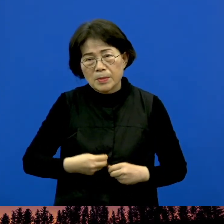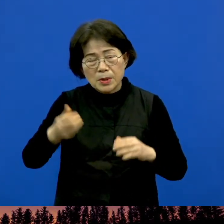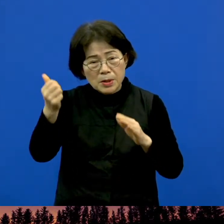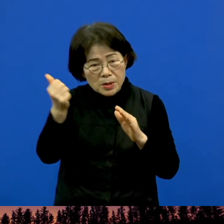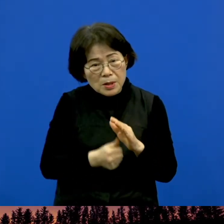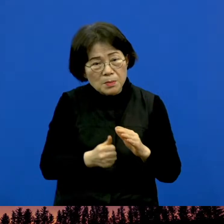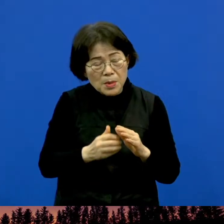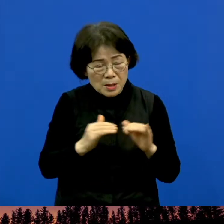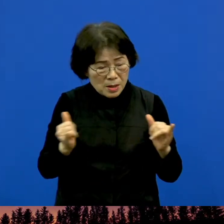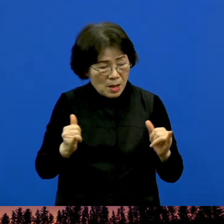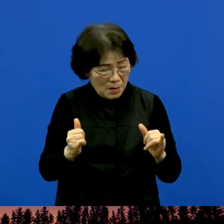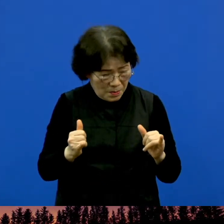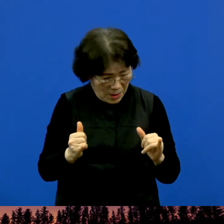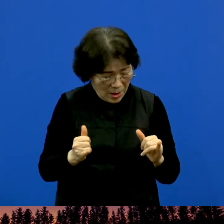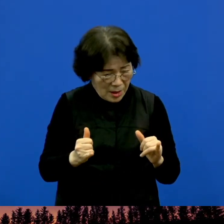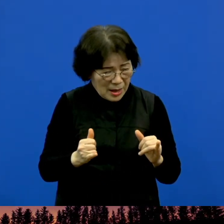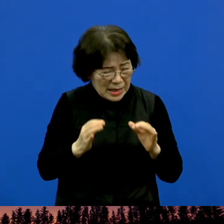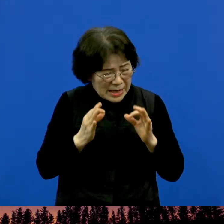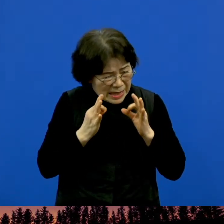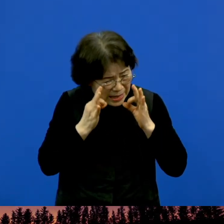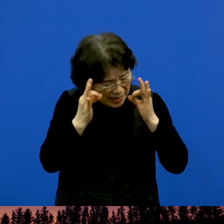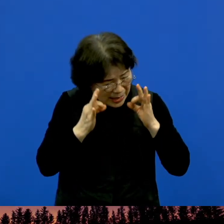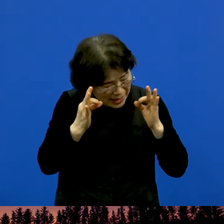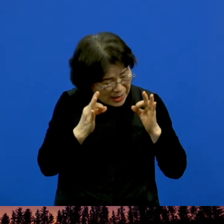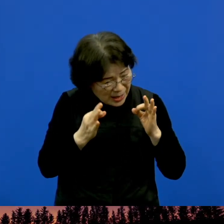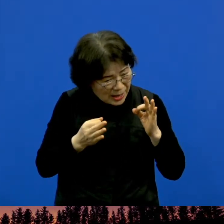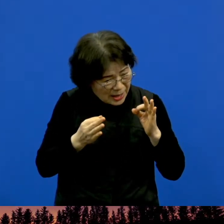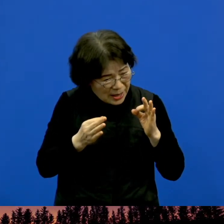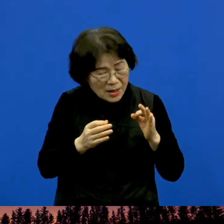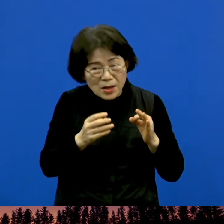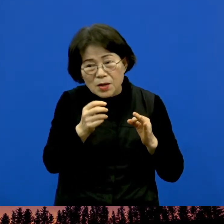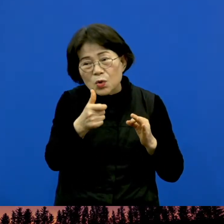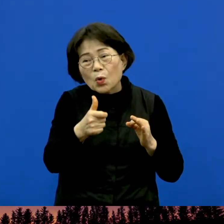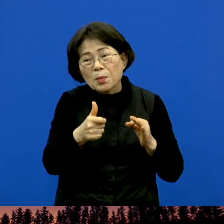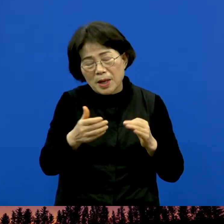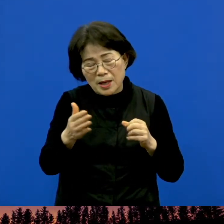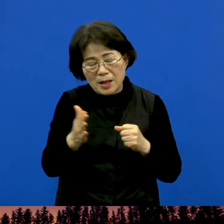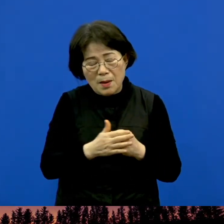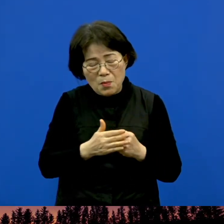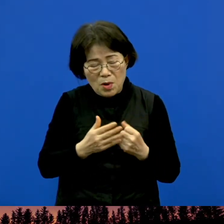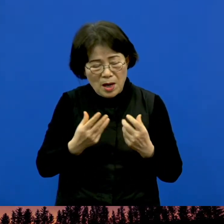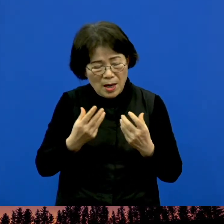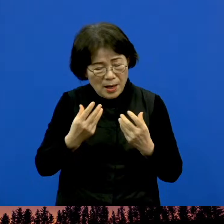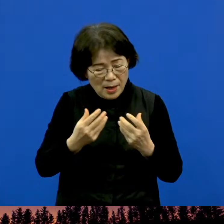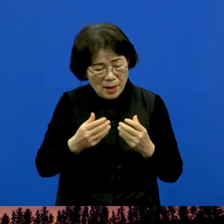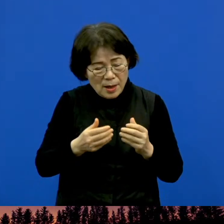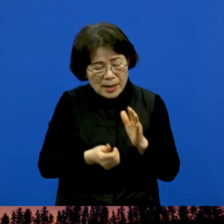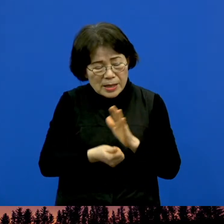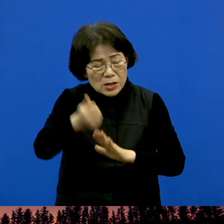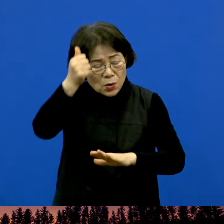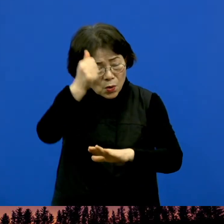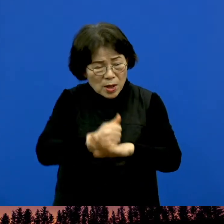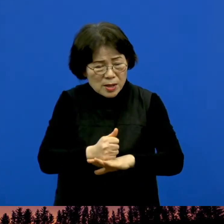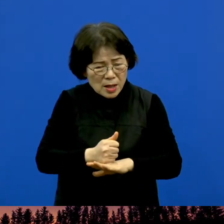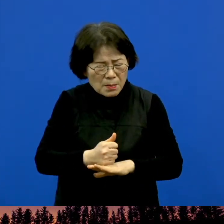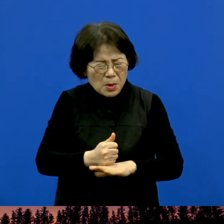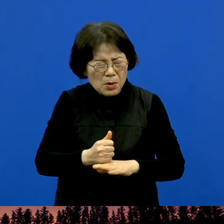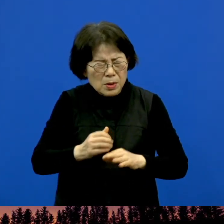쏟지 않았거든요. 그래서 사실은 좌절이 있긴 하지만 성공한 사람은 자기의 청춘과 모든 젊음과 에너지를